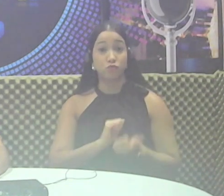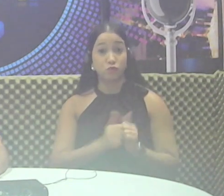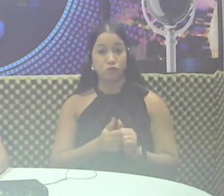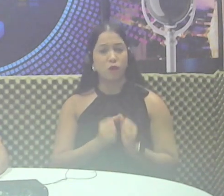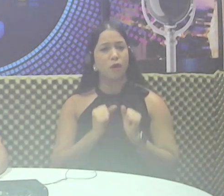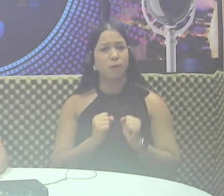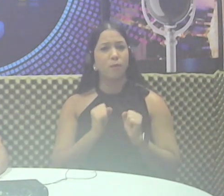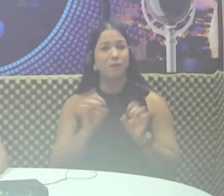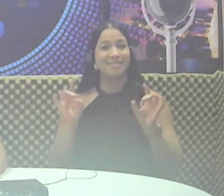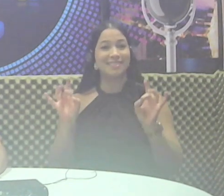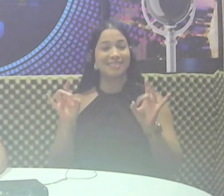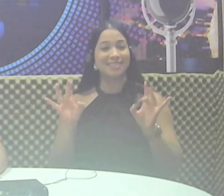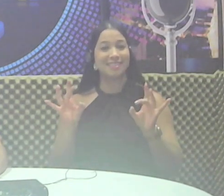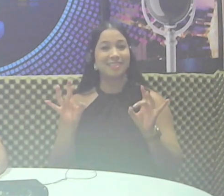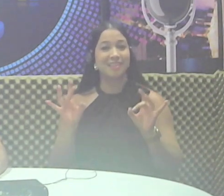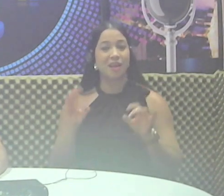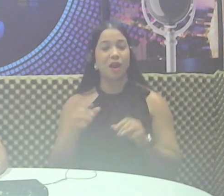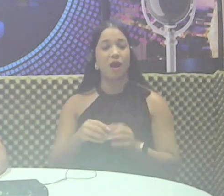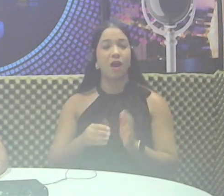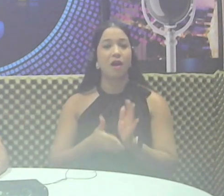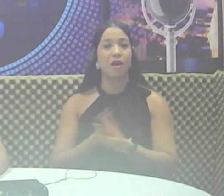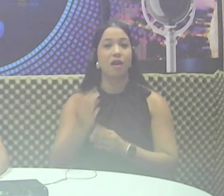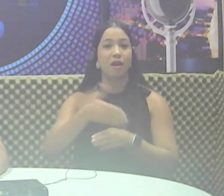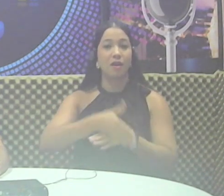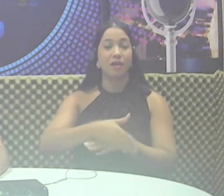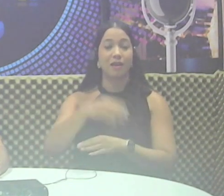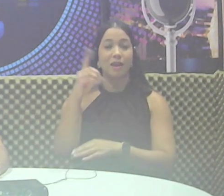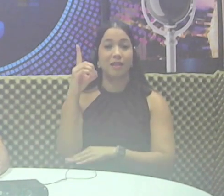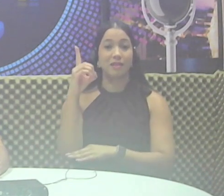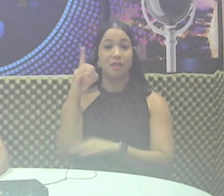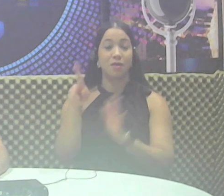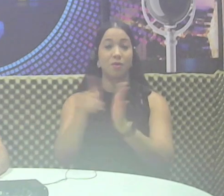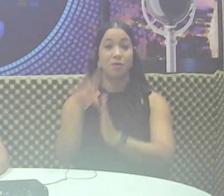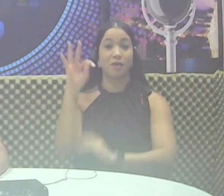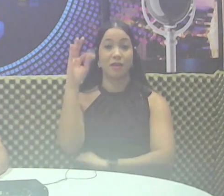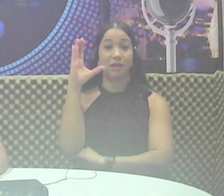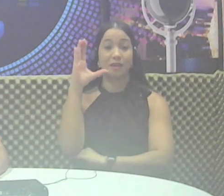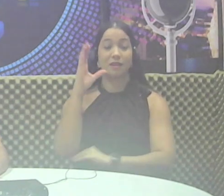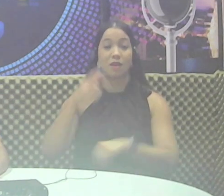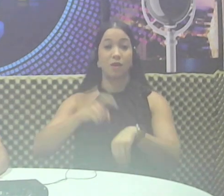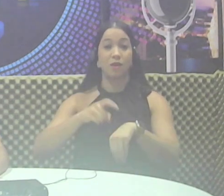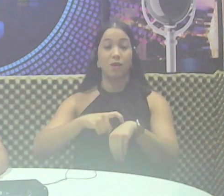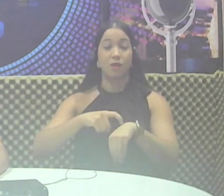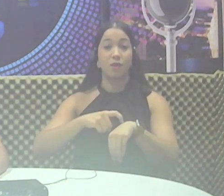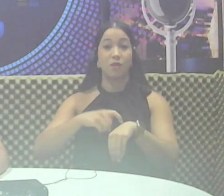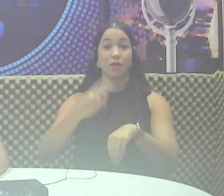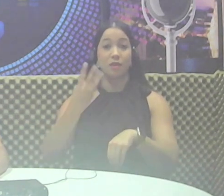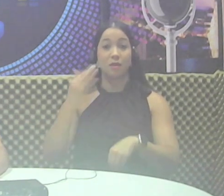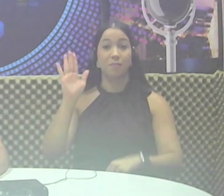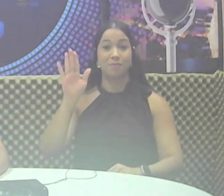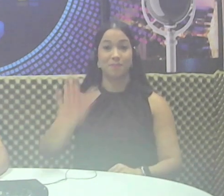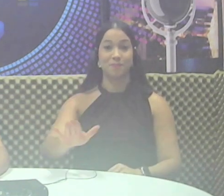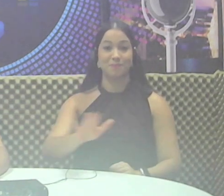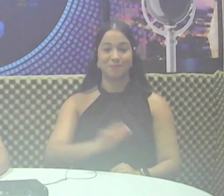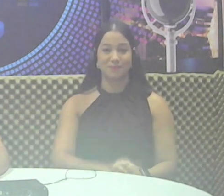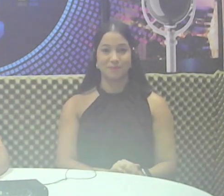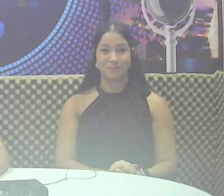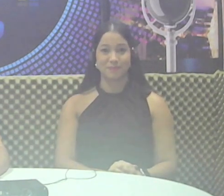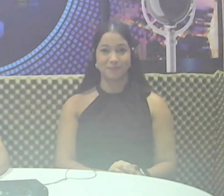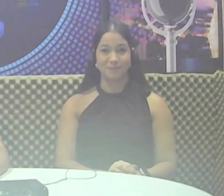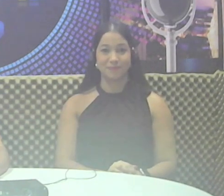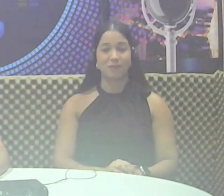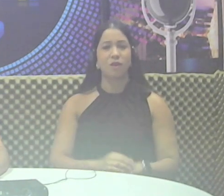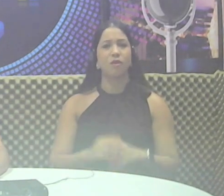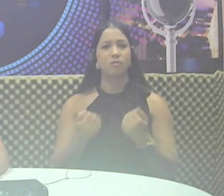linha especial com embarque na plataforma D do Terminal Central a partir das 3h30 da tarde. Ressalta-se que a